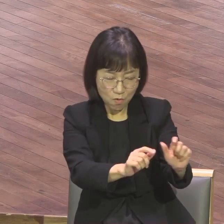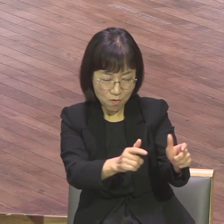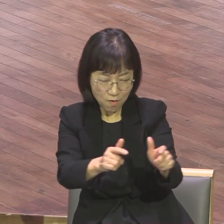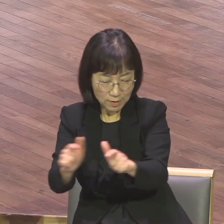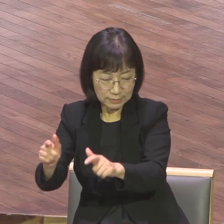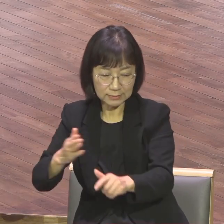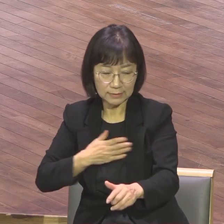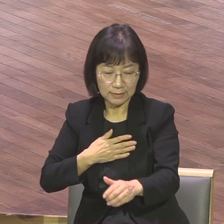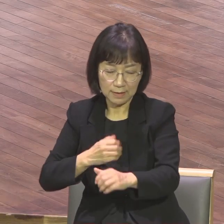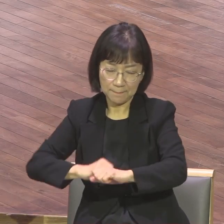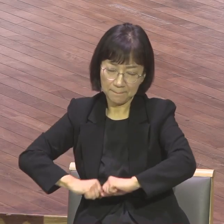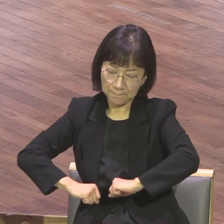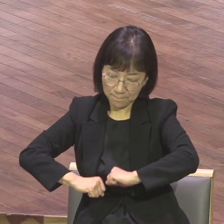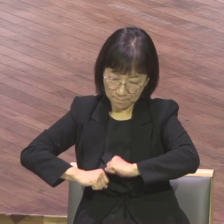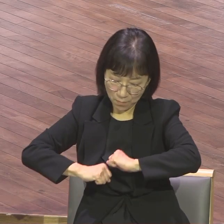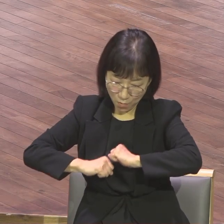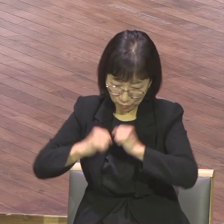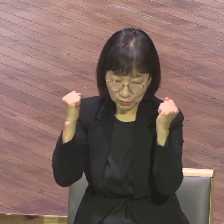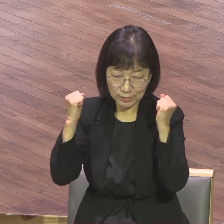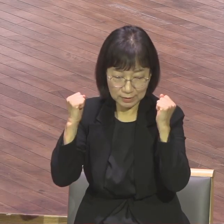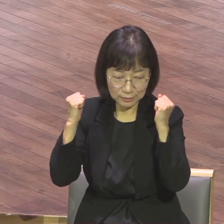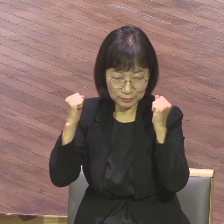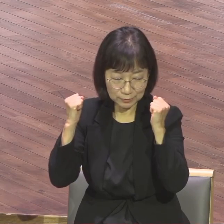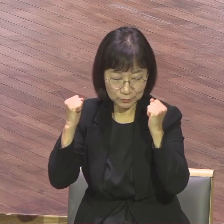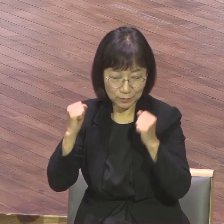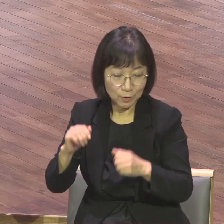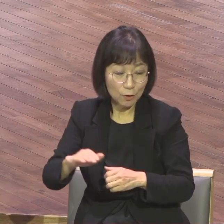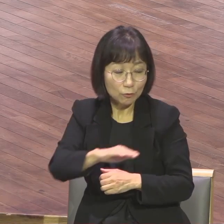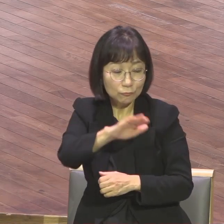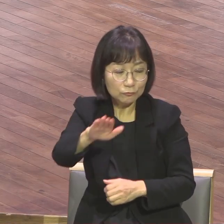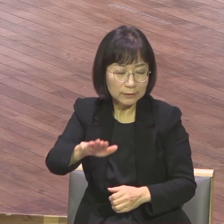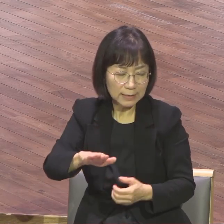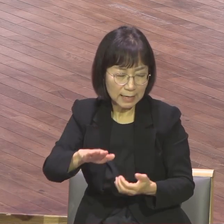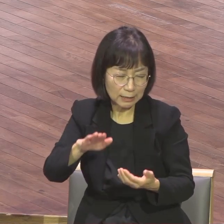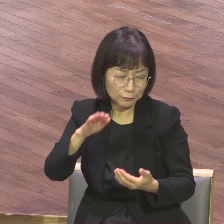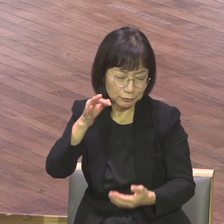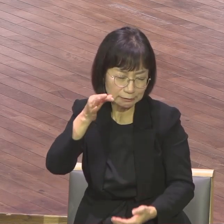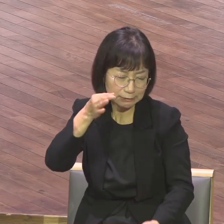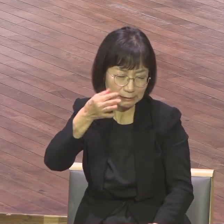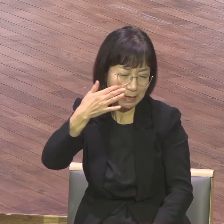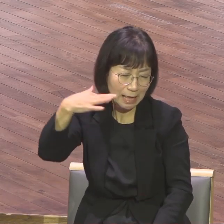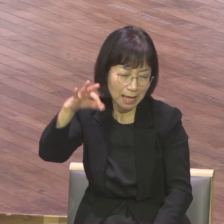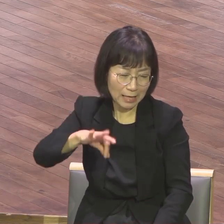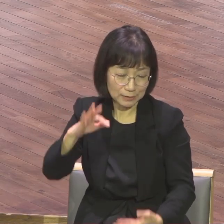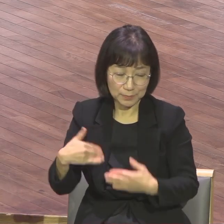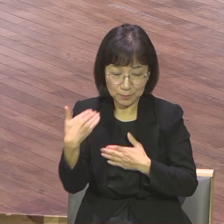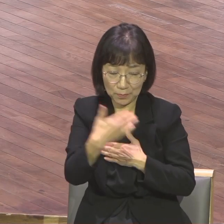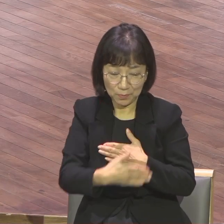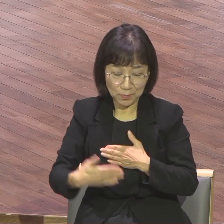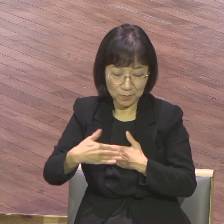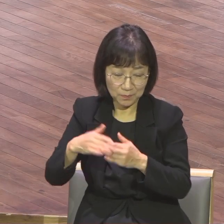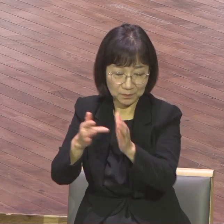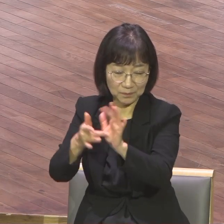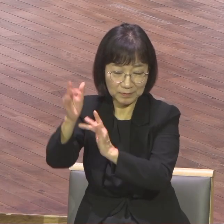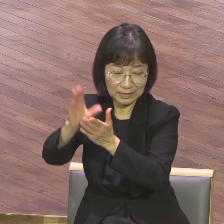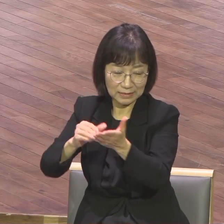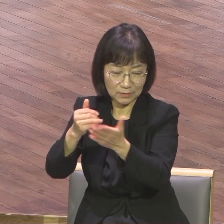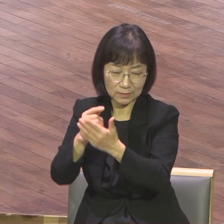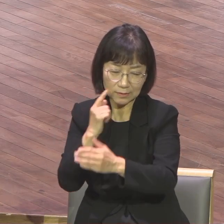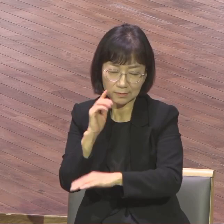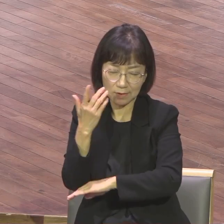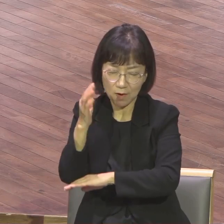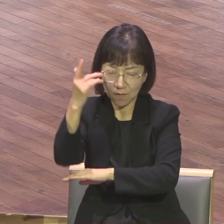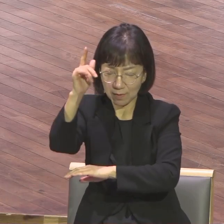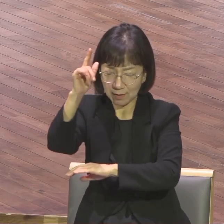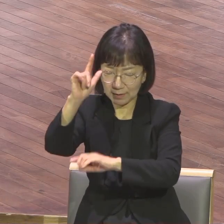수 있는 자의 역사로 우리의 낮은 몸을 자기 영광의 몸의 형체와 같이 변하게